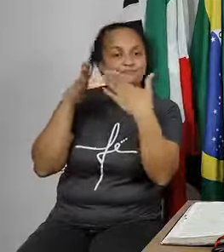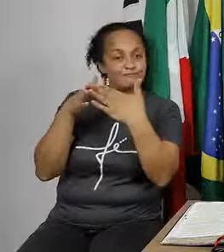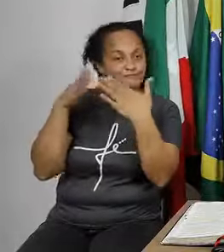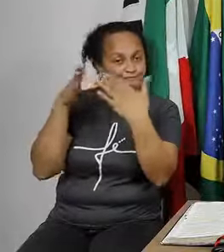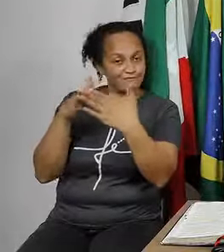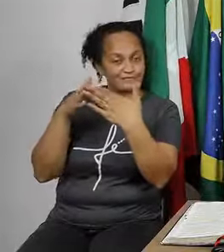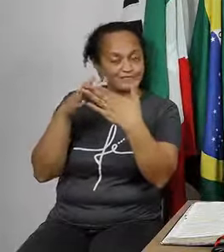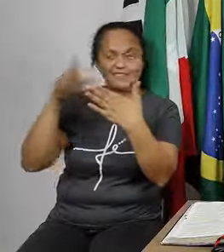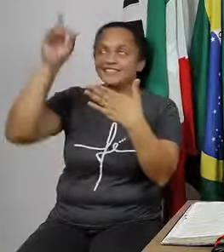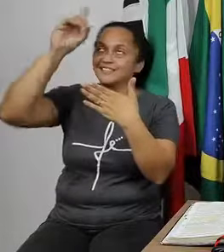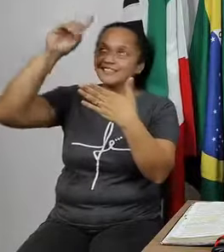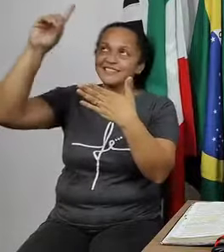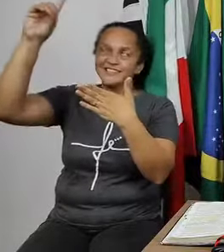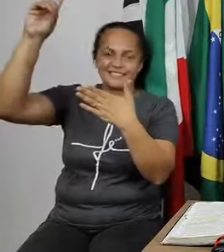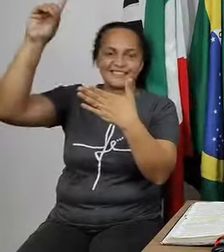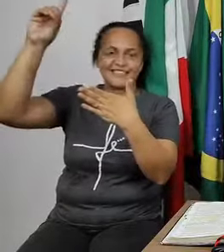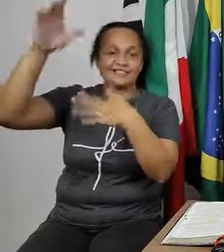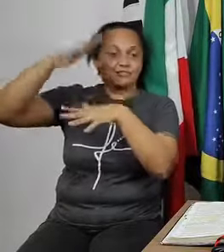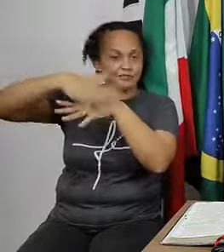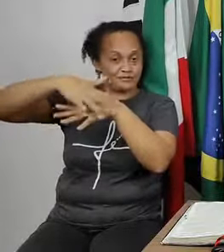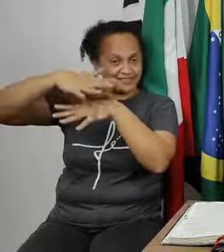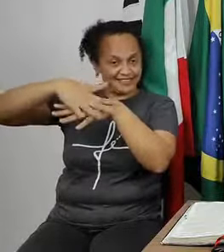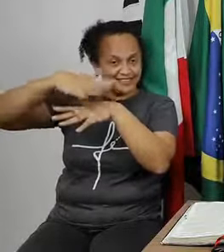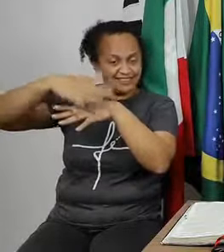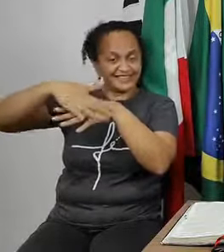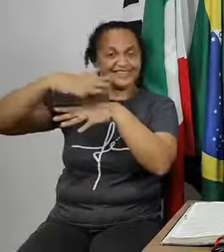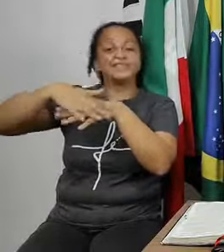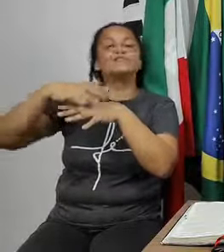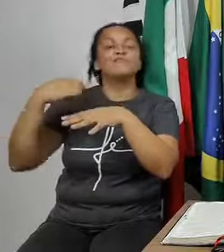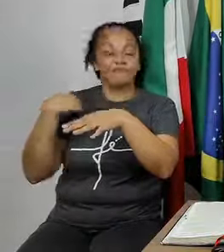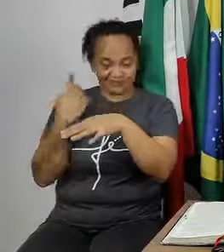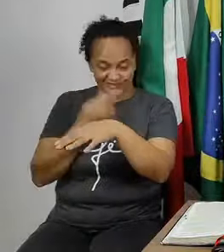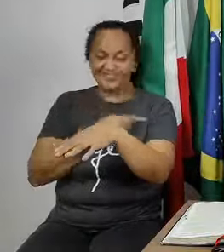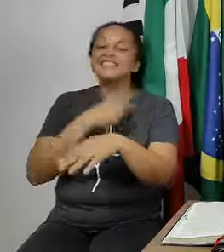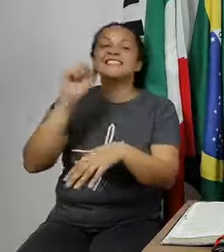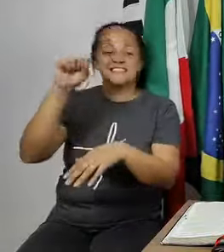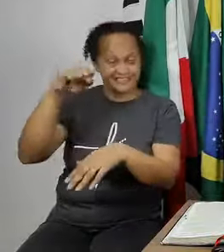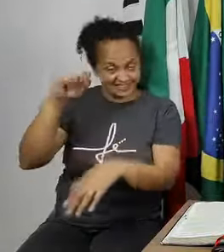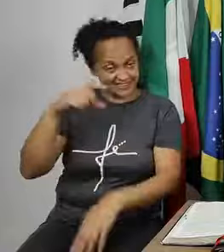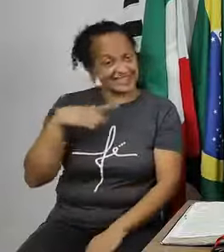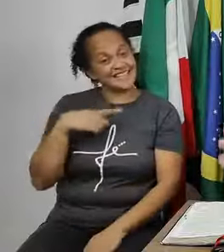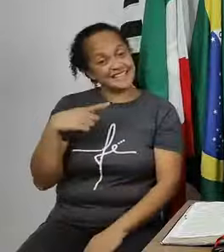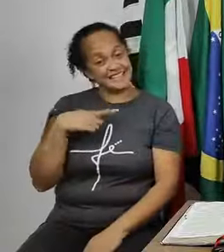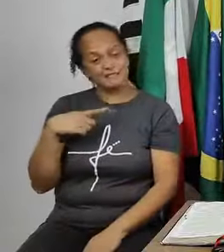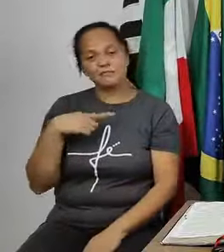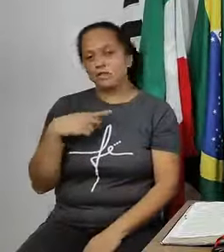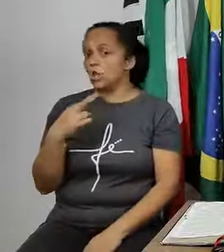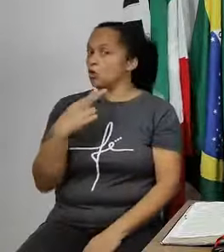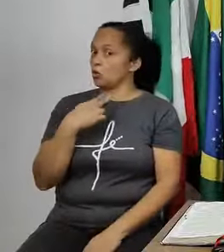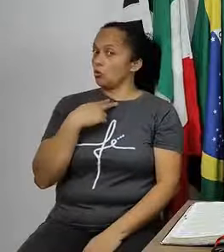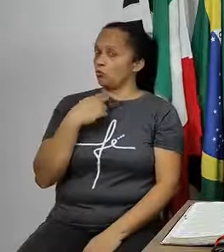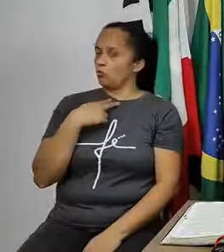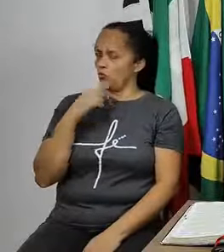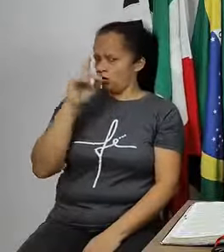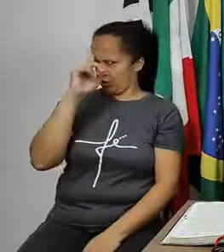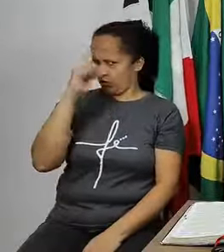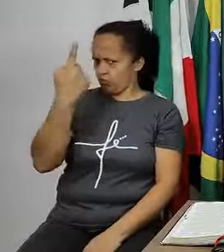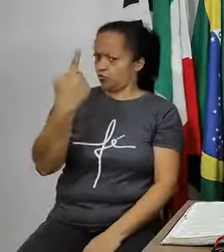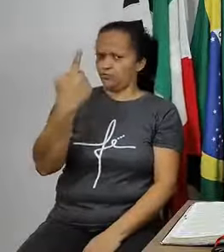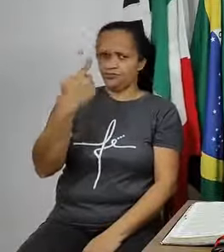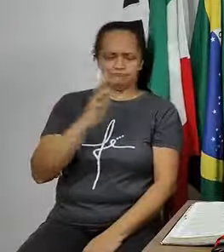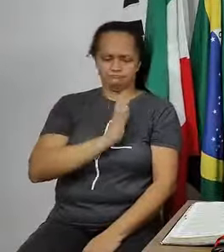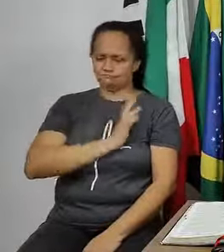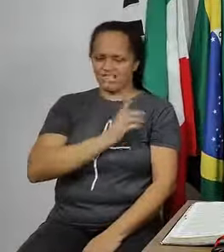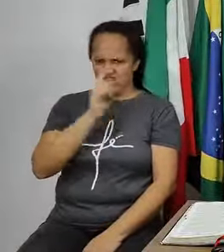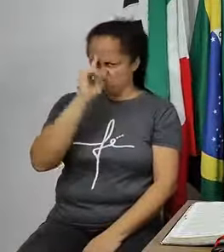né, Deus estará realizando, nós vamos receber. Né? Não pode duvidar no coração, diz Marcos